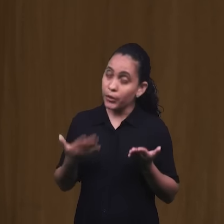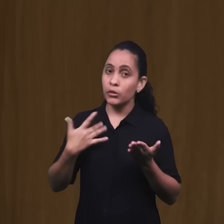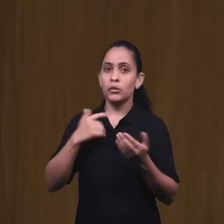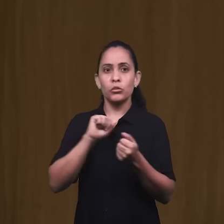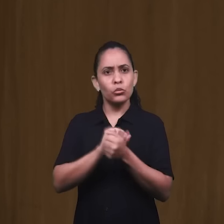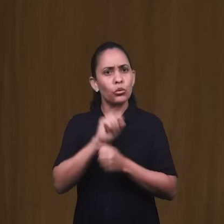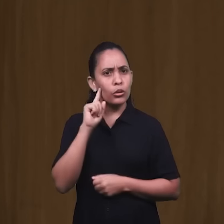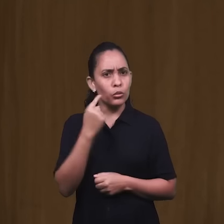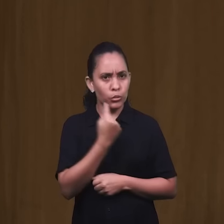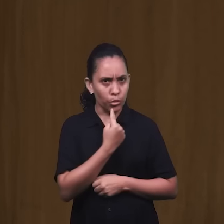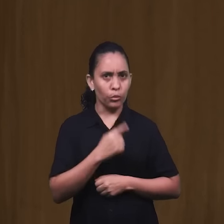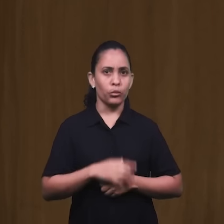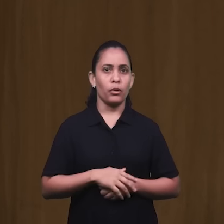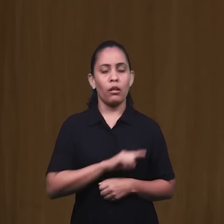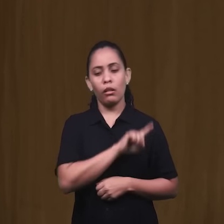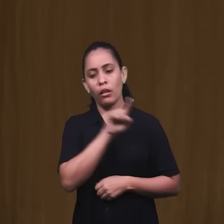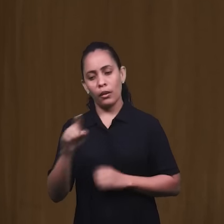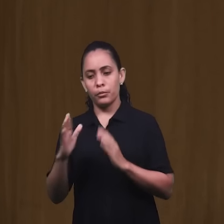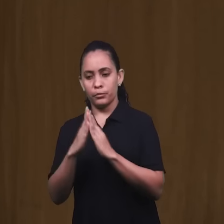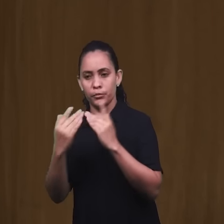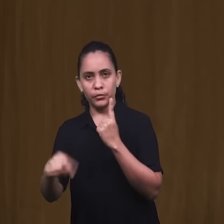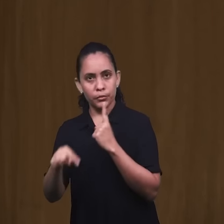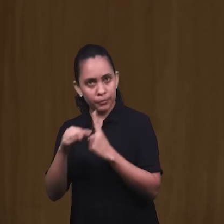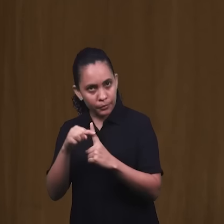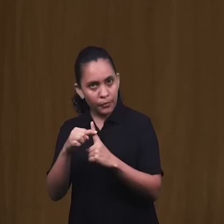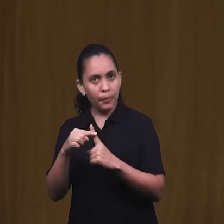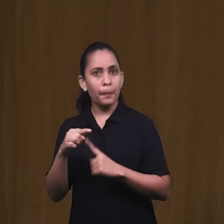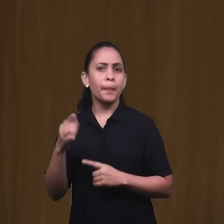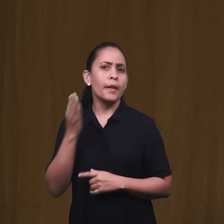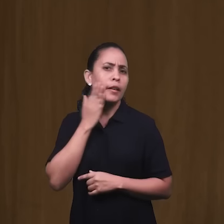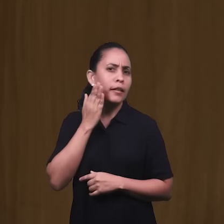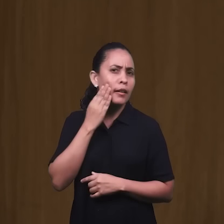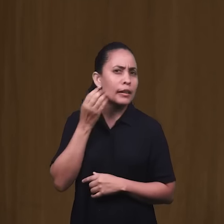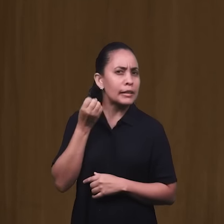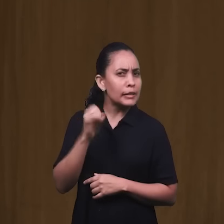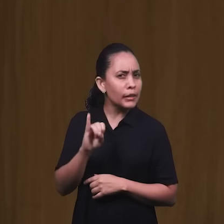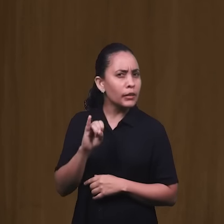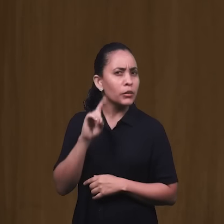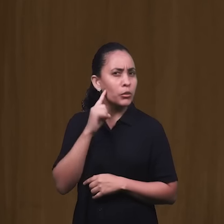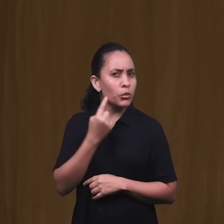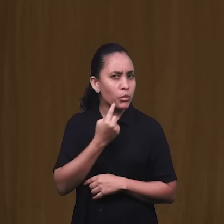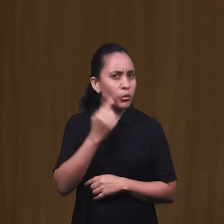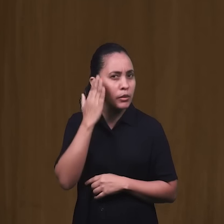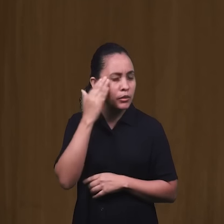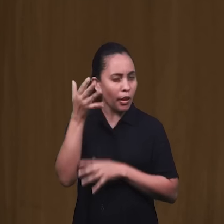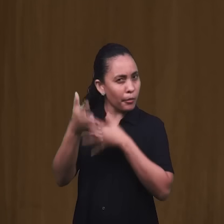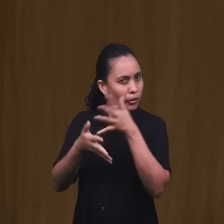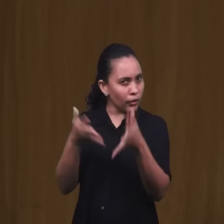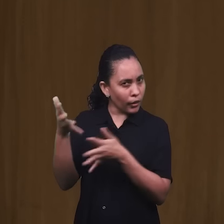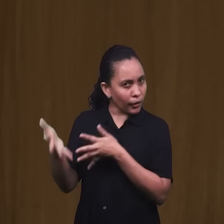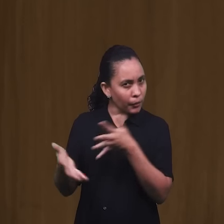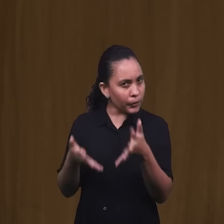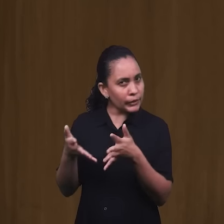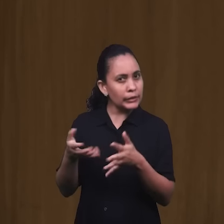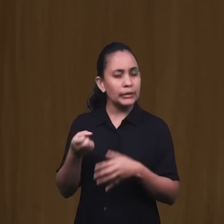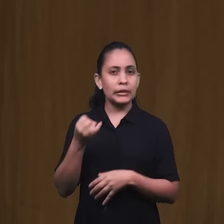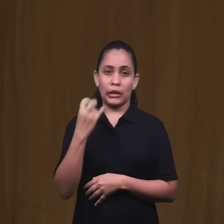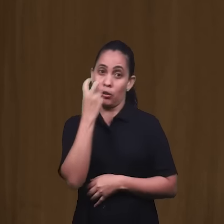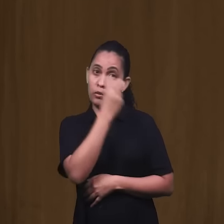os surdos, mas levou para dentro da igreja entender se esse surdo, ele sabe Libras, né, ou se ele